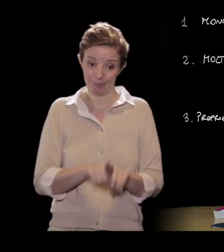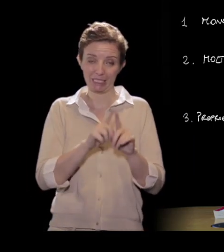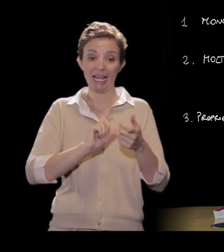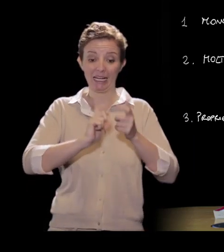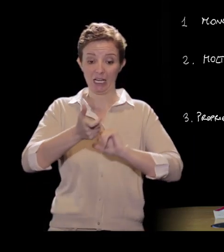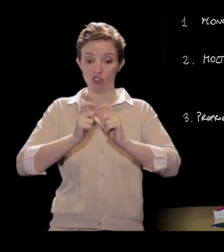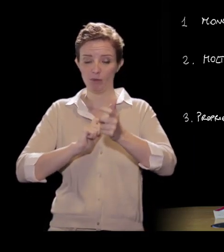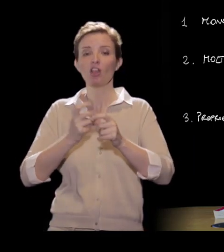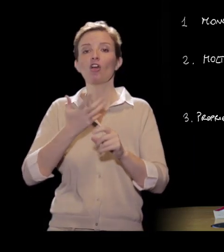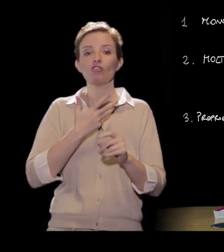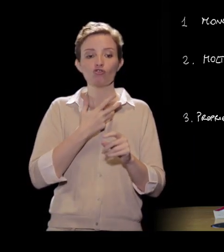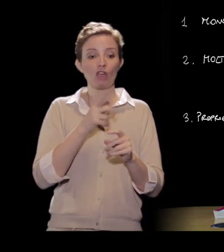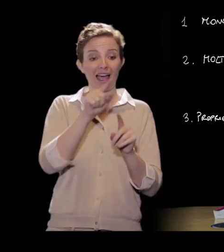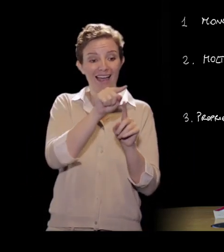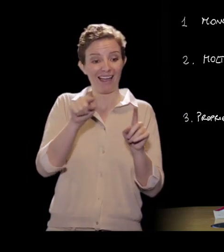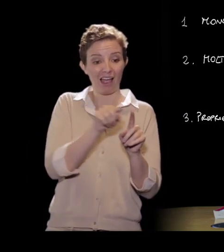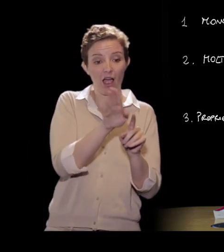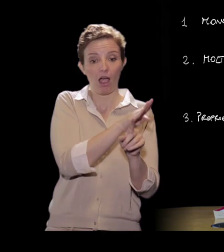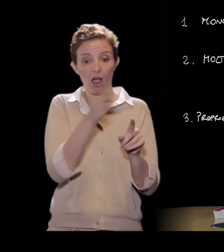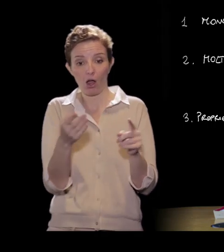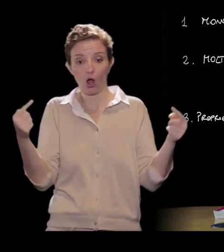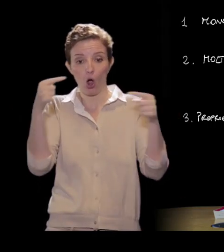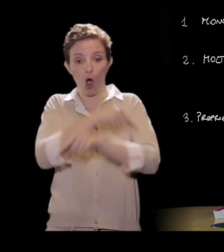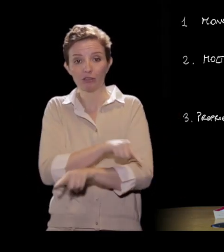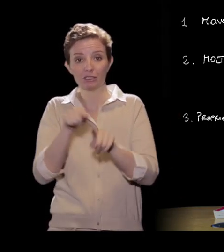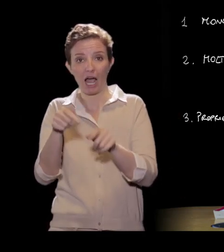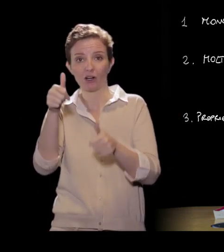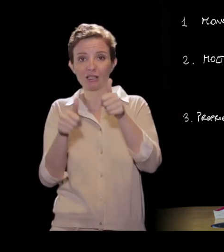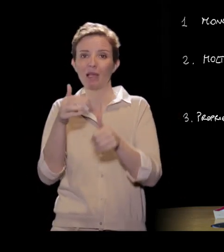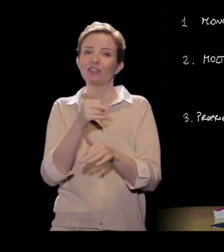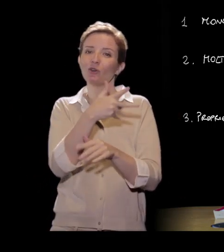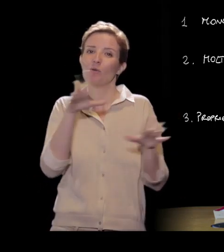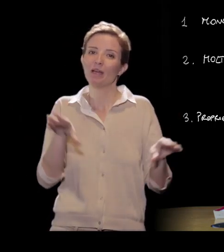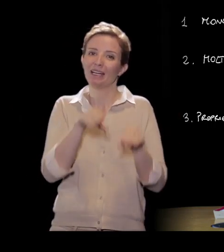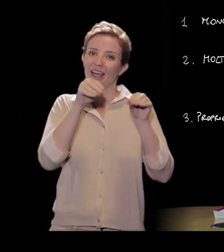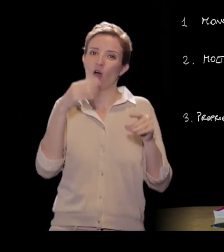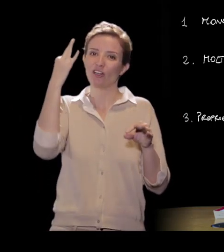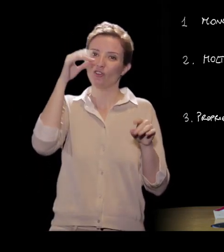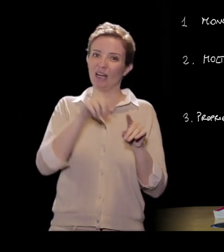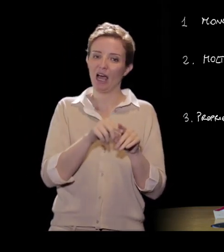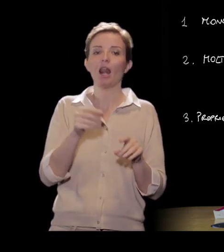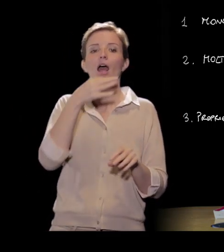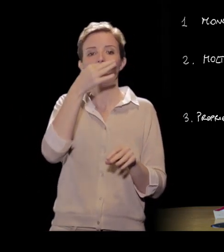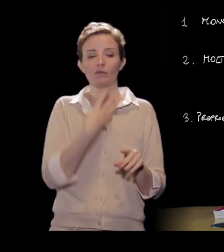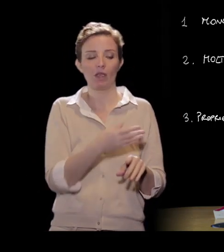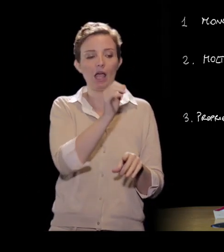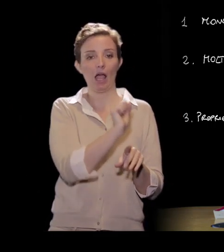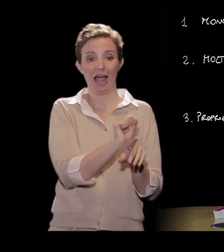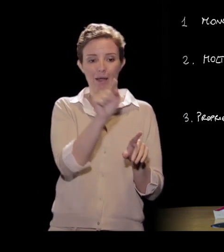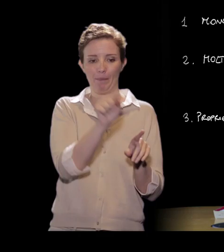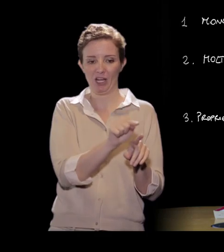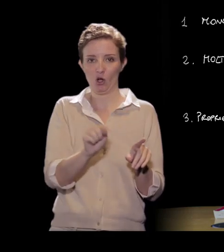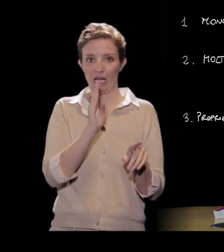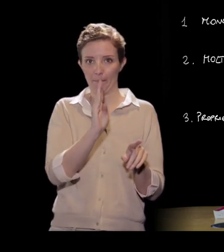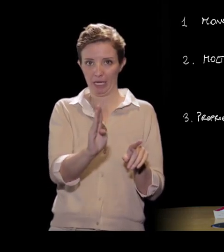contrario rispetto a quella tra i numeri stessi quindi vuol dire che se noi abbiamo a minore di b noi